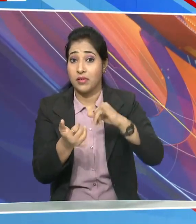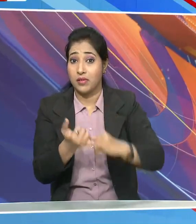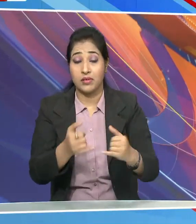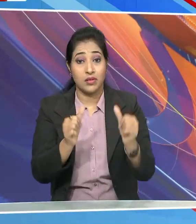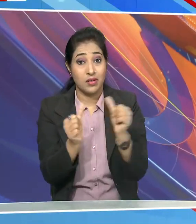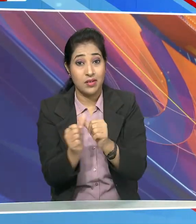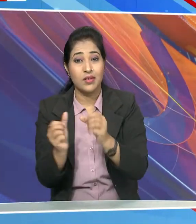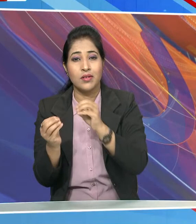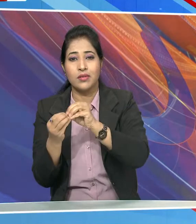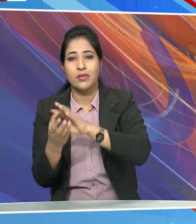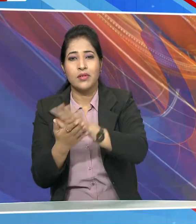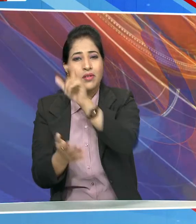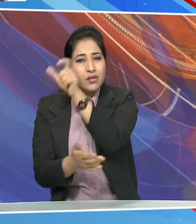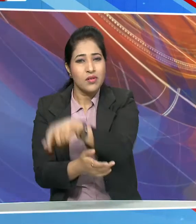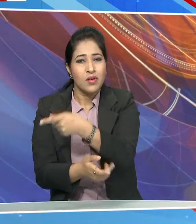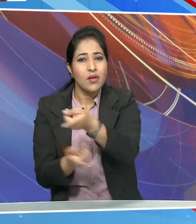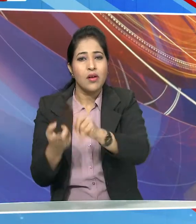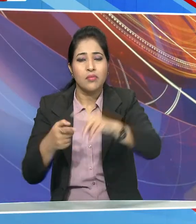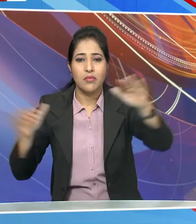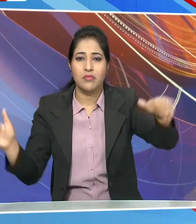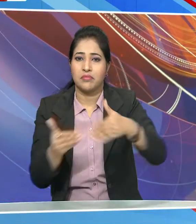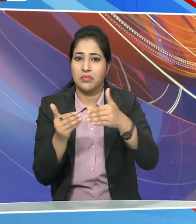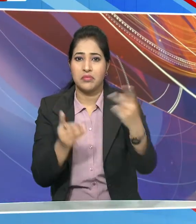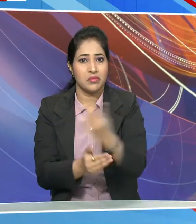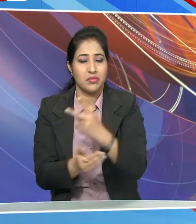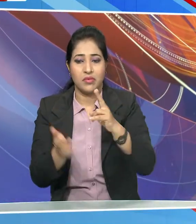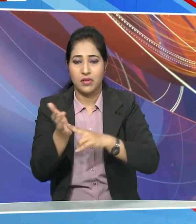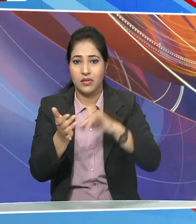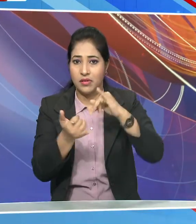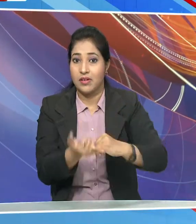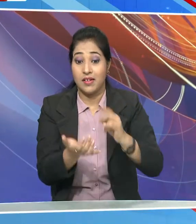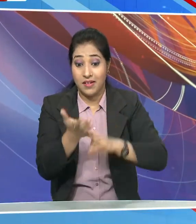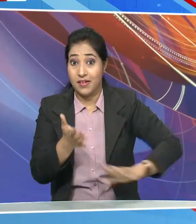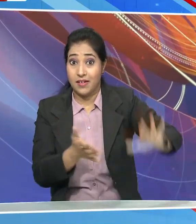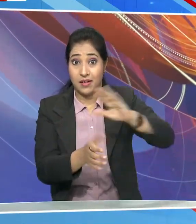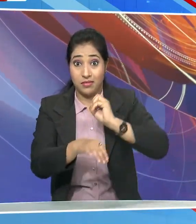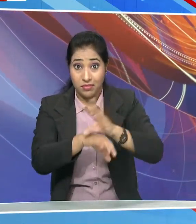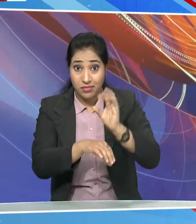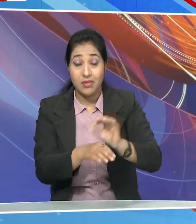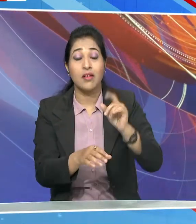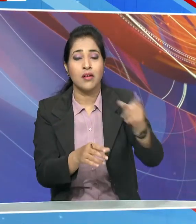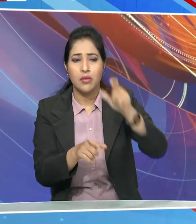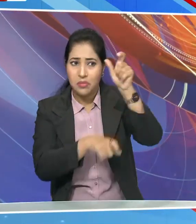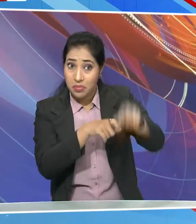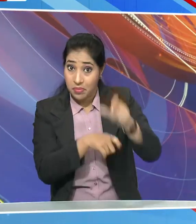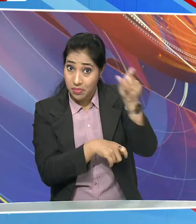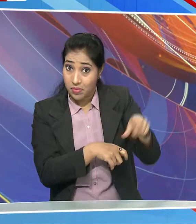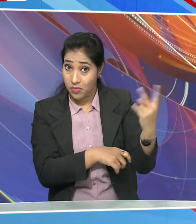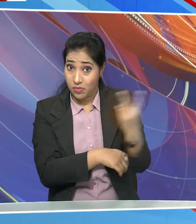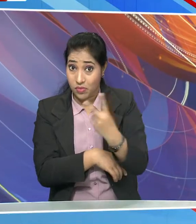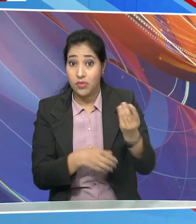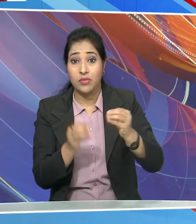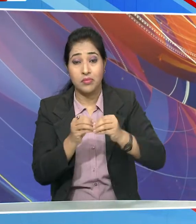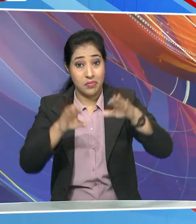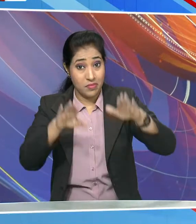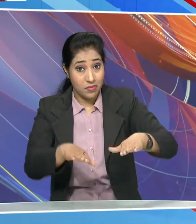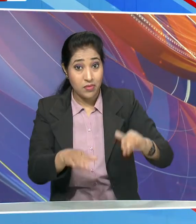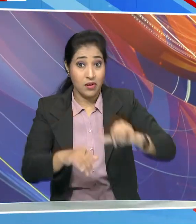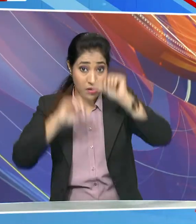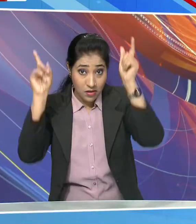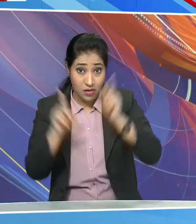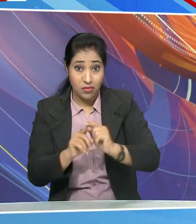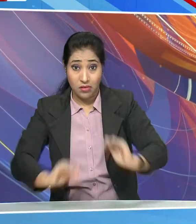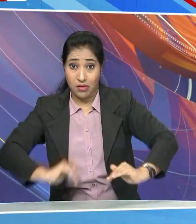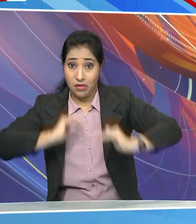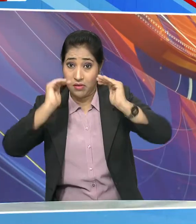डोभाल से मुलाकात की दोनों देश के सा ने यानी राष्ट्रीय सुरक्षा सलाहकारों ने ब्रिटेन में भारतीय उच्चायुक्त और भारतीय